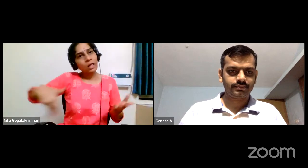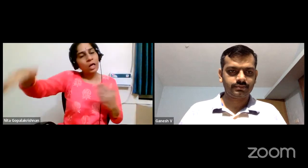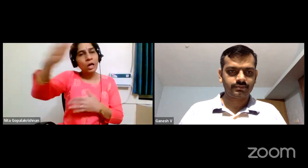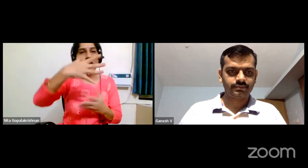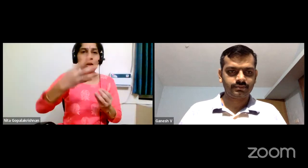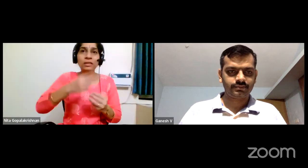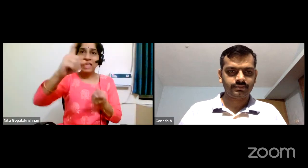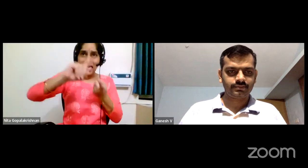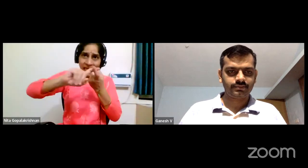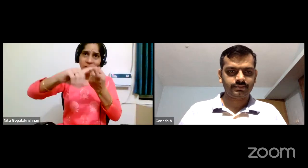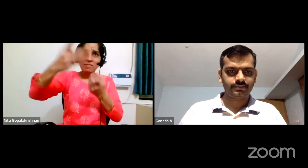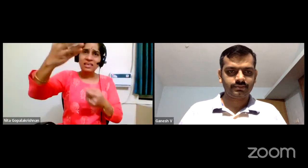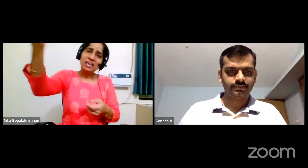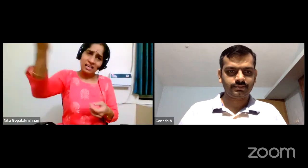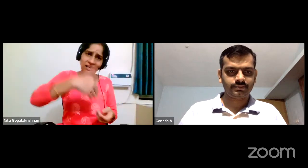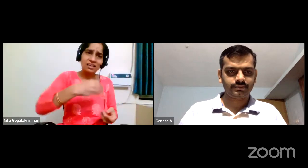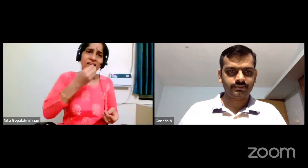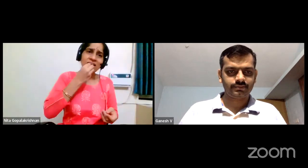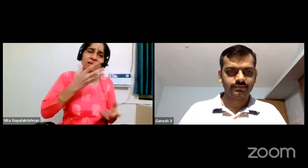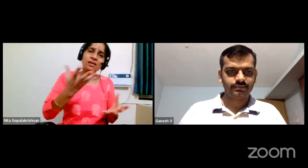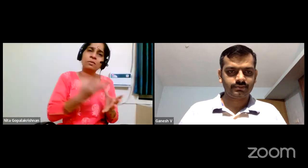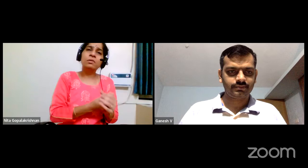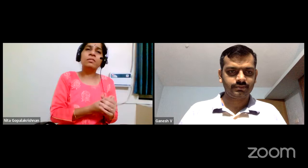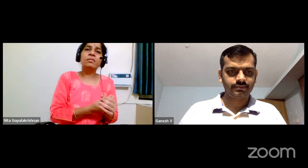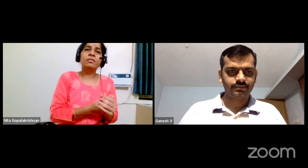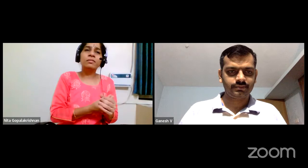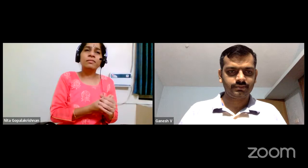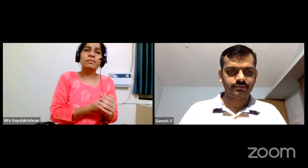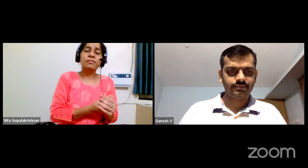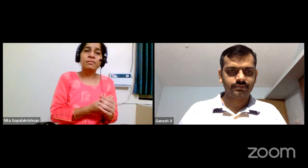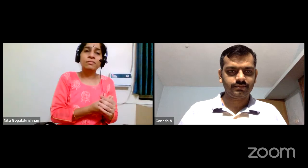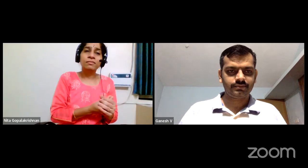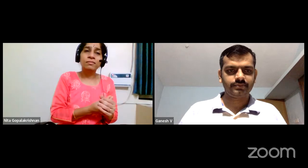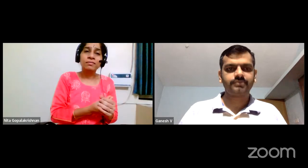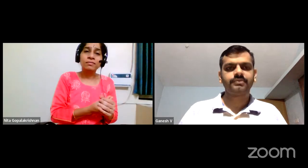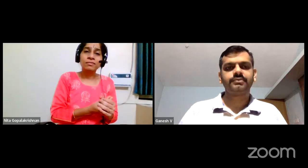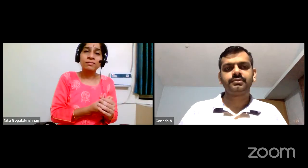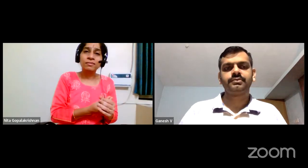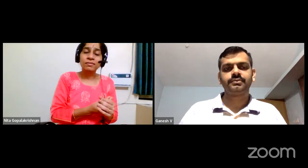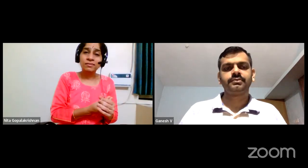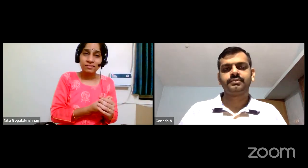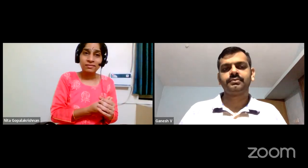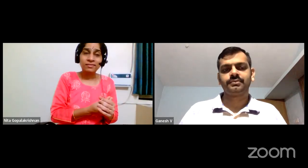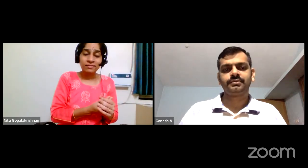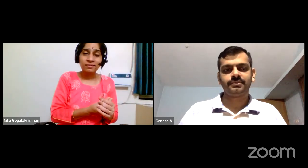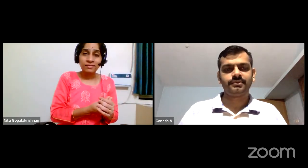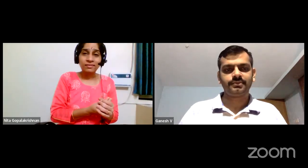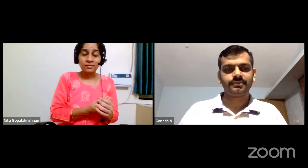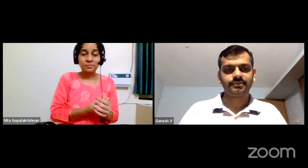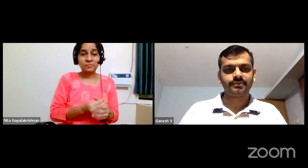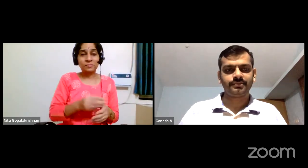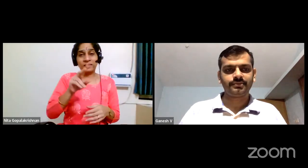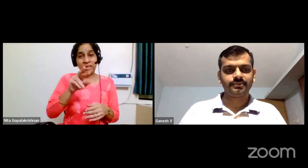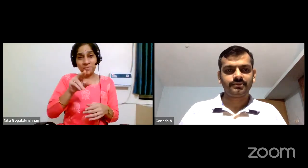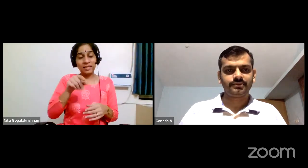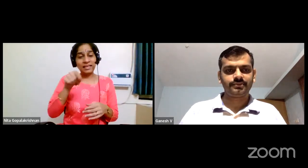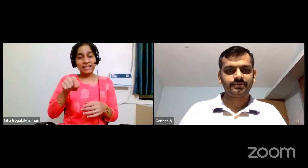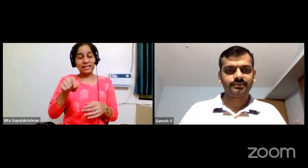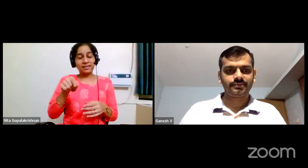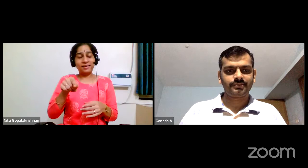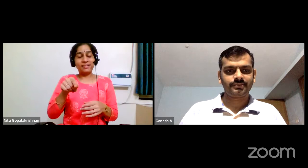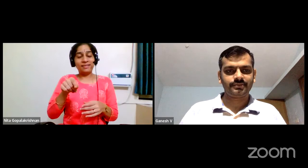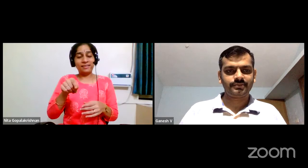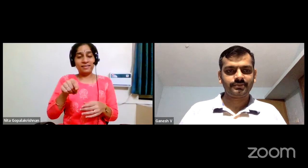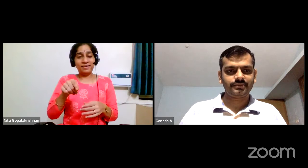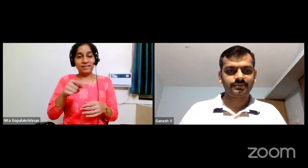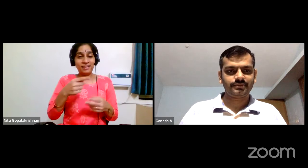तो इसलिए और इस सब को होने के लिए बताते हैं लगभग कुछ 1.5 घंटा लगा। 1.5 घंटे में भगवान ने